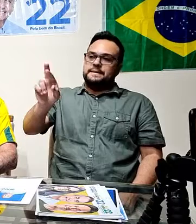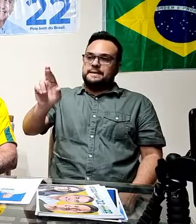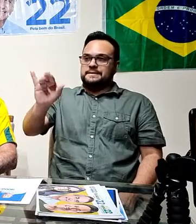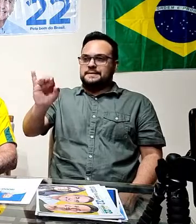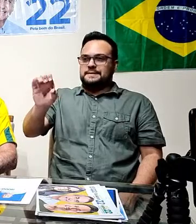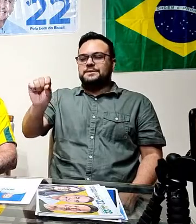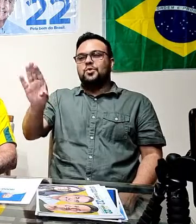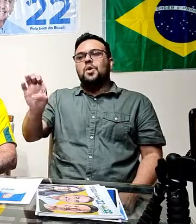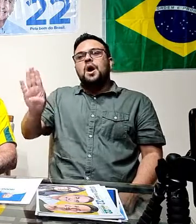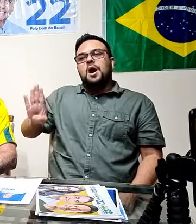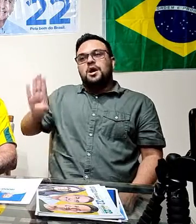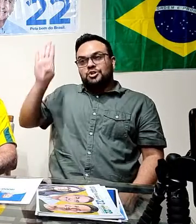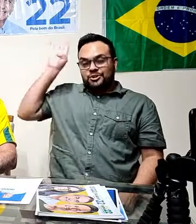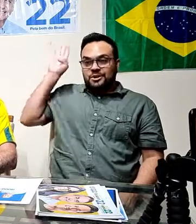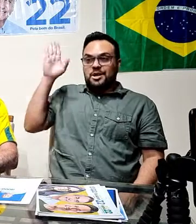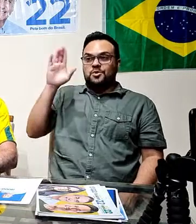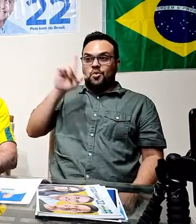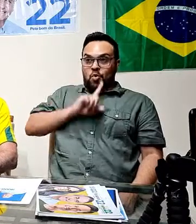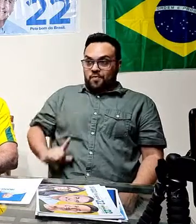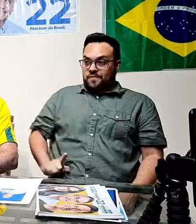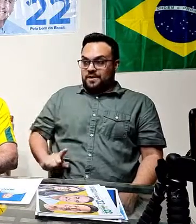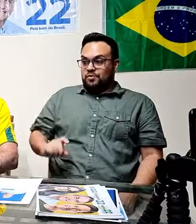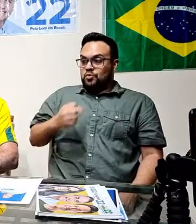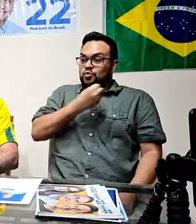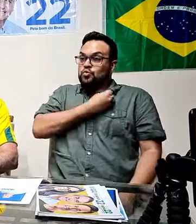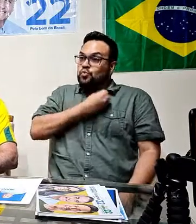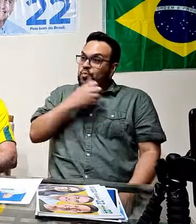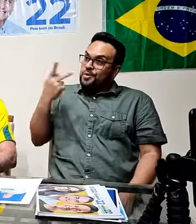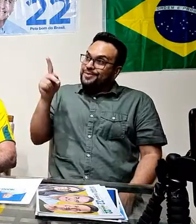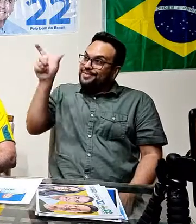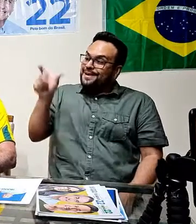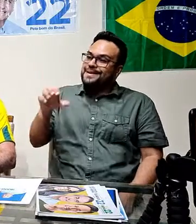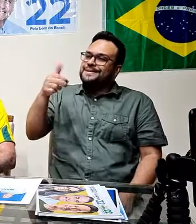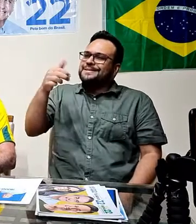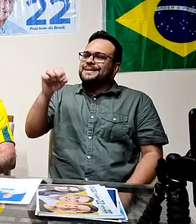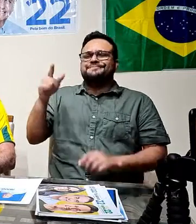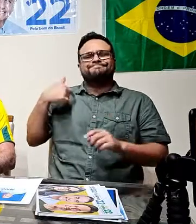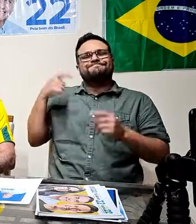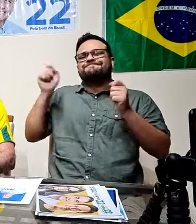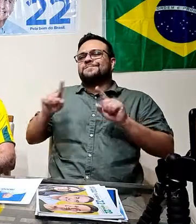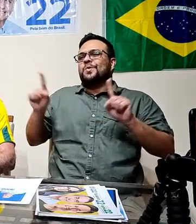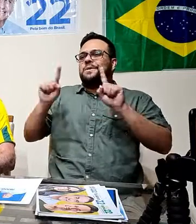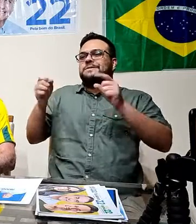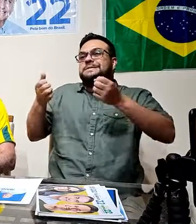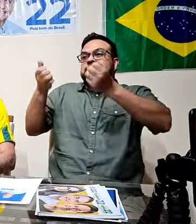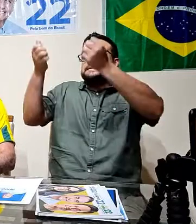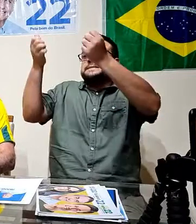ao governo do Estado, Tarcísio 10. Eu acho que dispensa comentário, o pessoal sabe que é o Tarcísio.